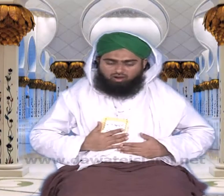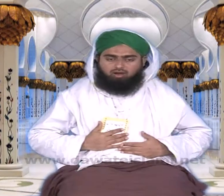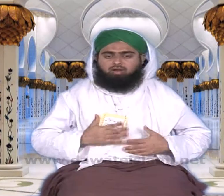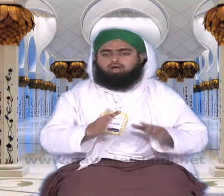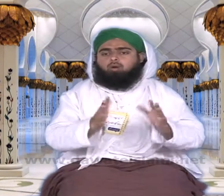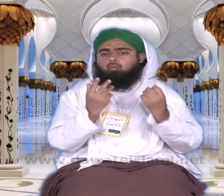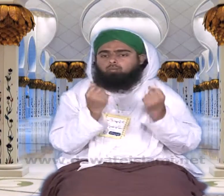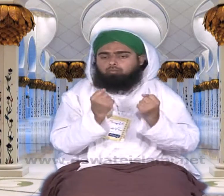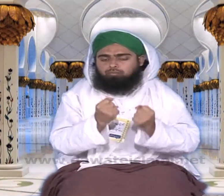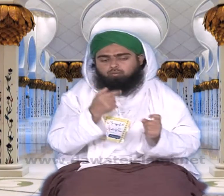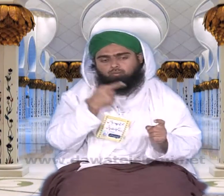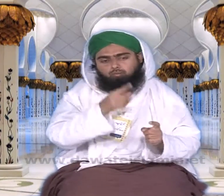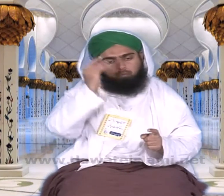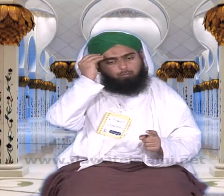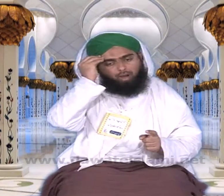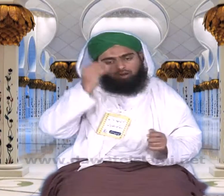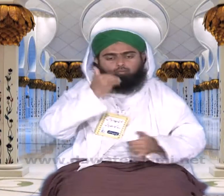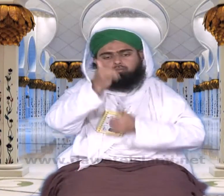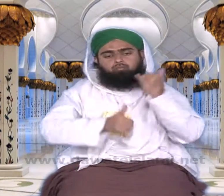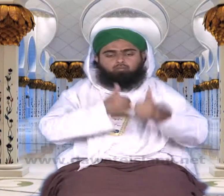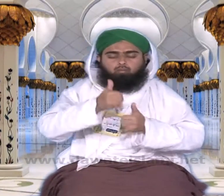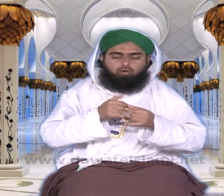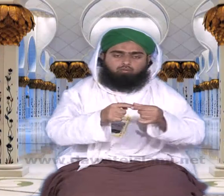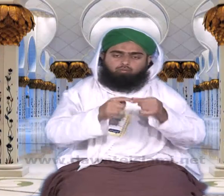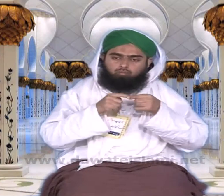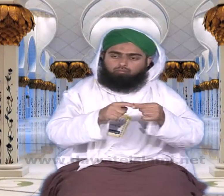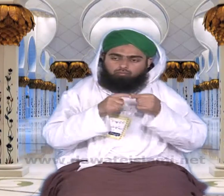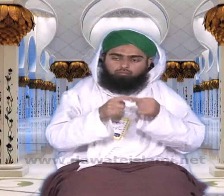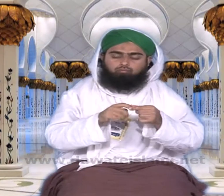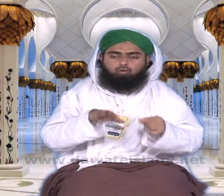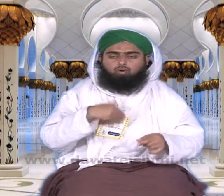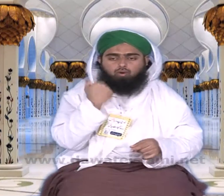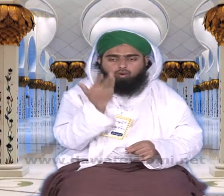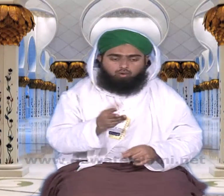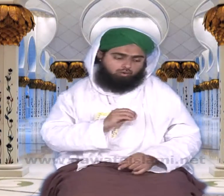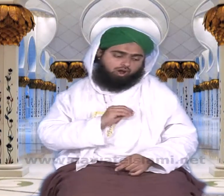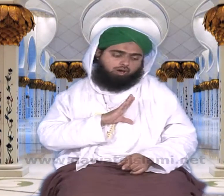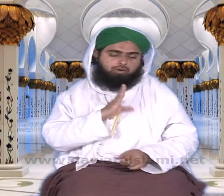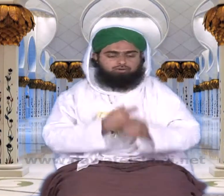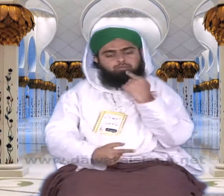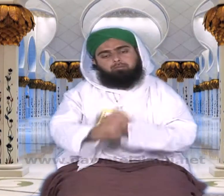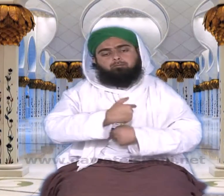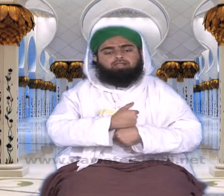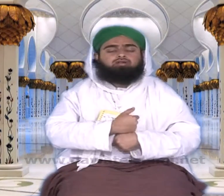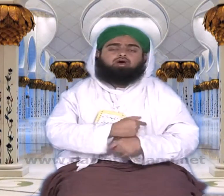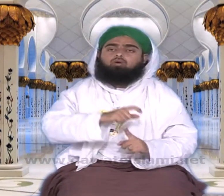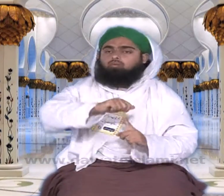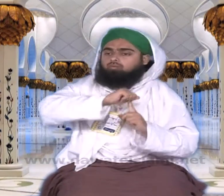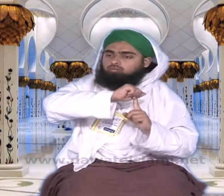جسے یقین ہو کہ اس سے ذرے ذرے کا حساب لیا جائے گا اور اپنے کیے کا بدلہ